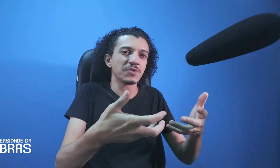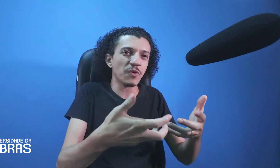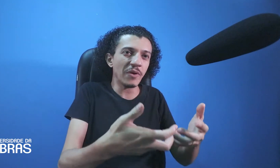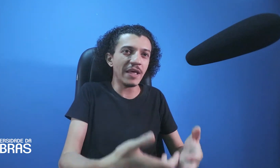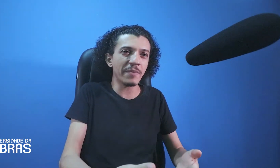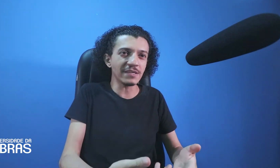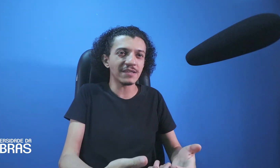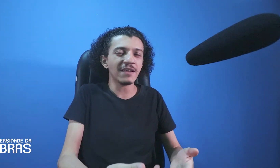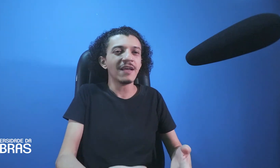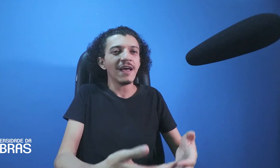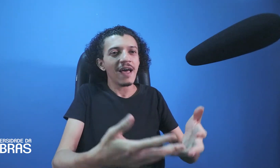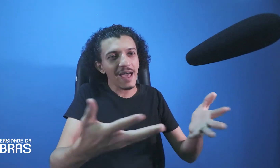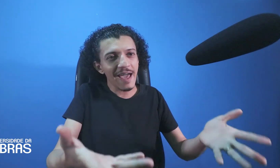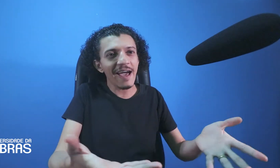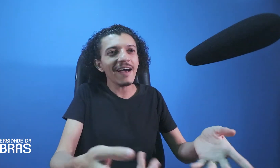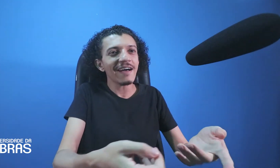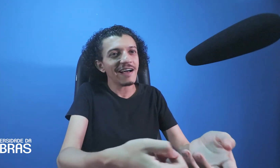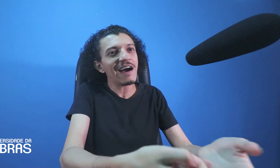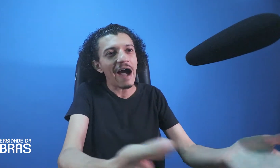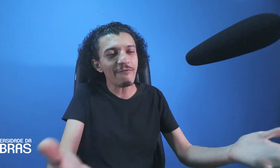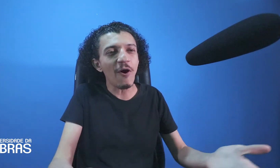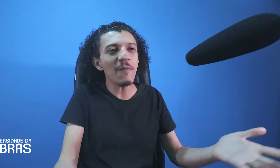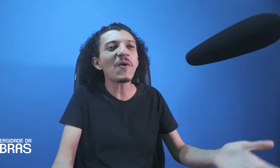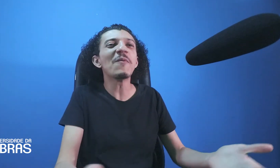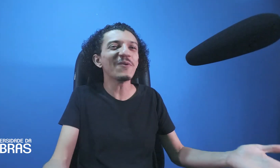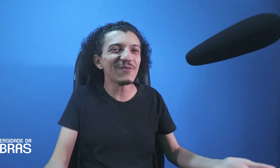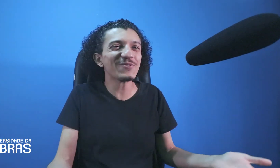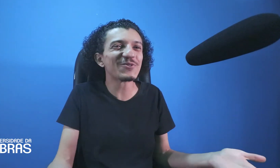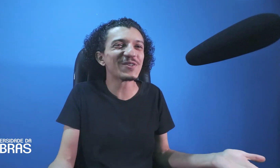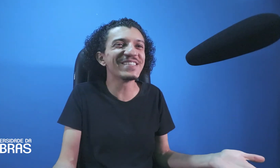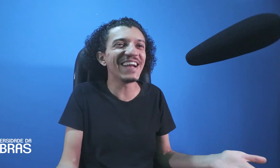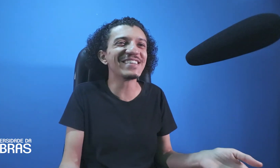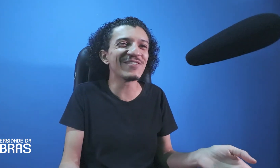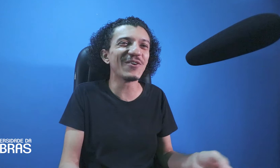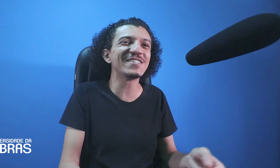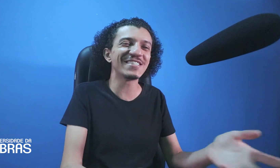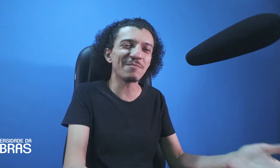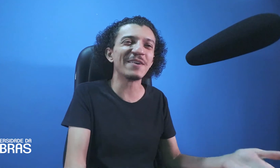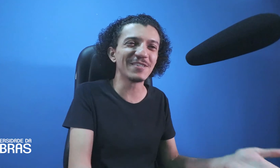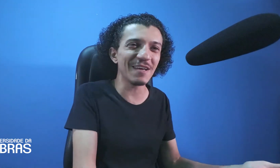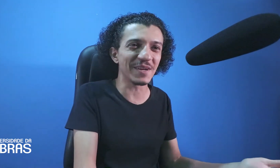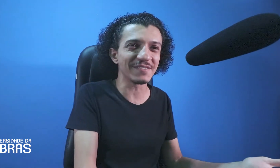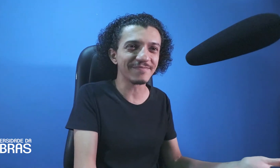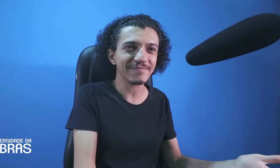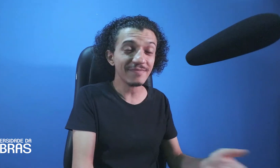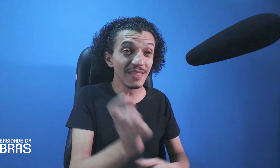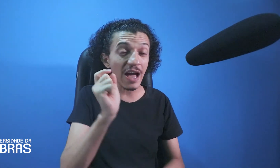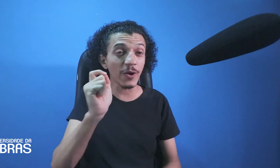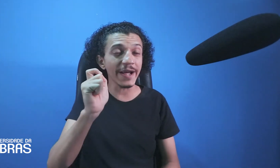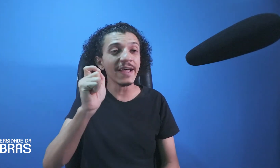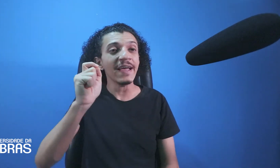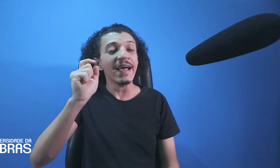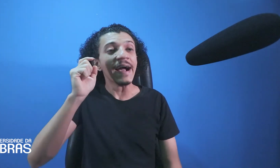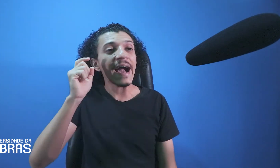como Libras é a forma como os surdos sinalizam hoje, chamando de Libras. Agora,